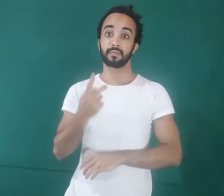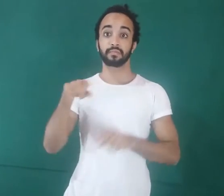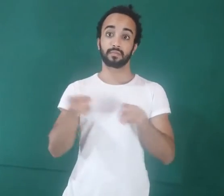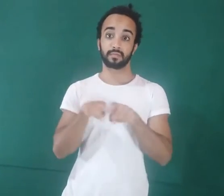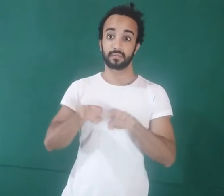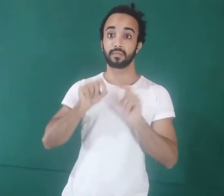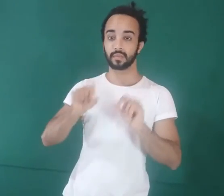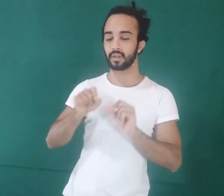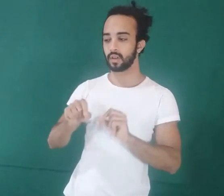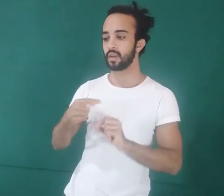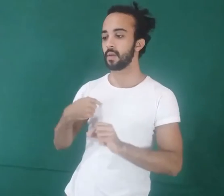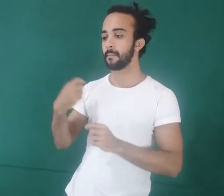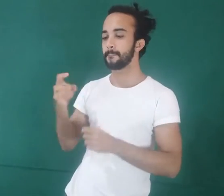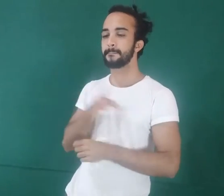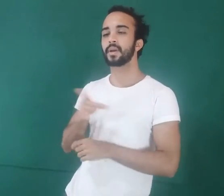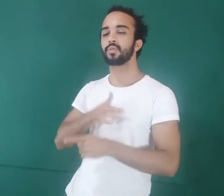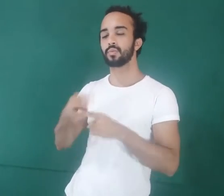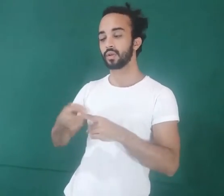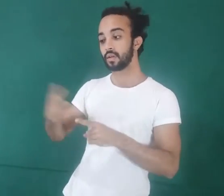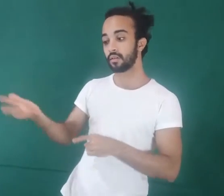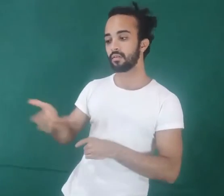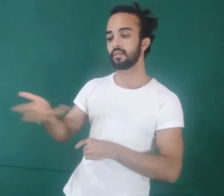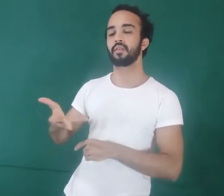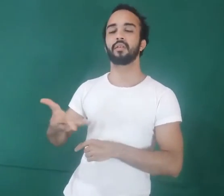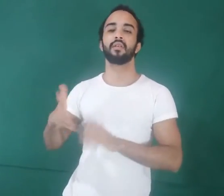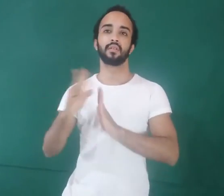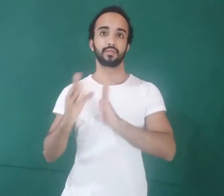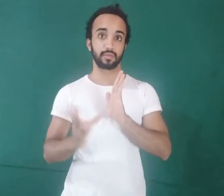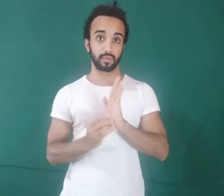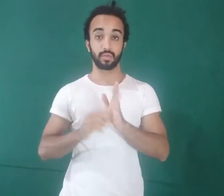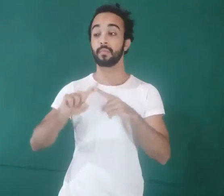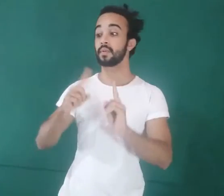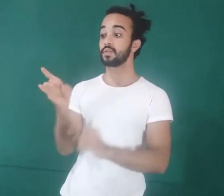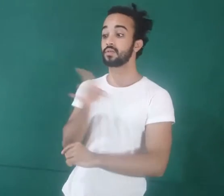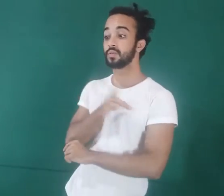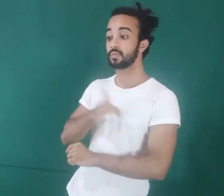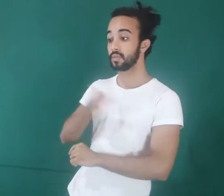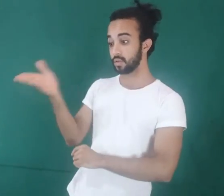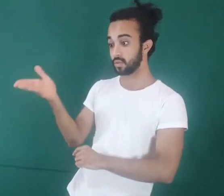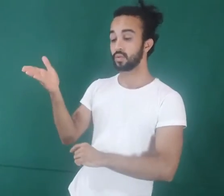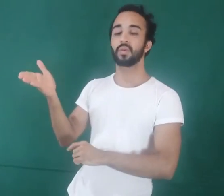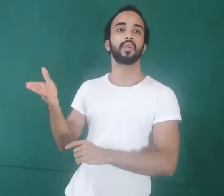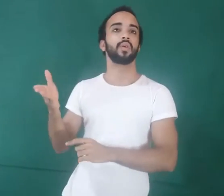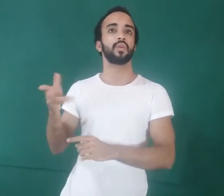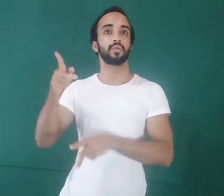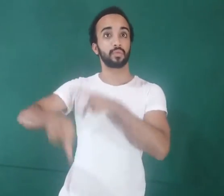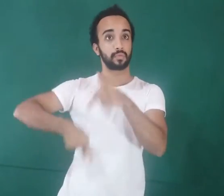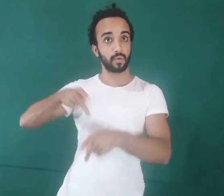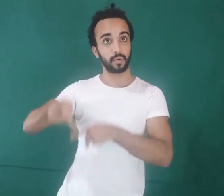produtora de conteúdo, de espetáculo e tal, mas e o medo do público? Que o público tem medo, por exemplo, vou falar falando em artes visuais, que é o meu